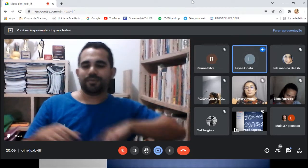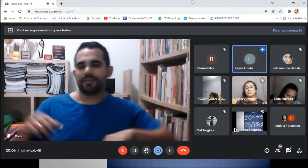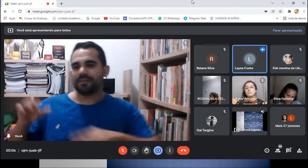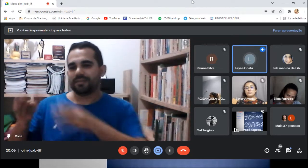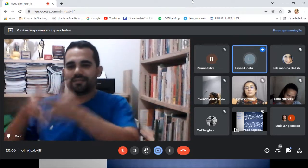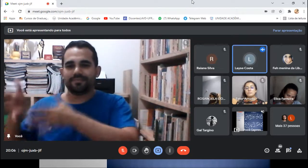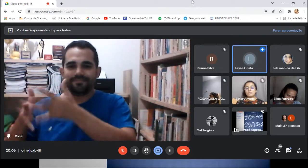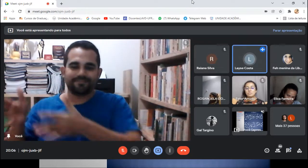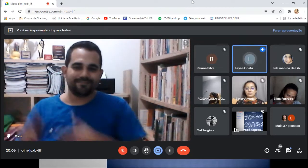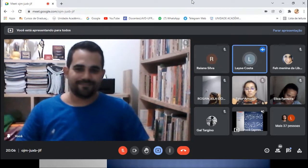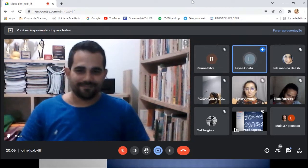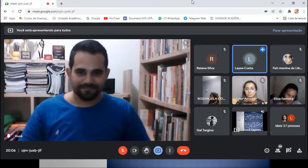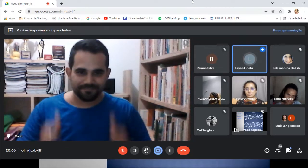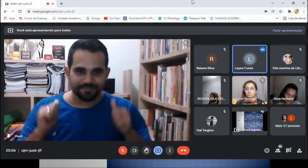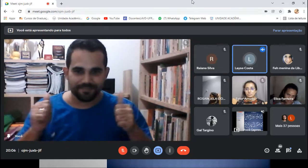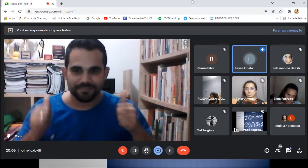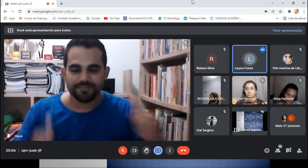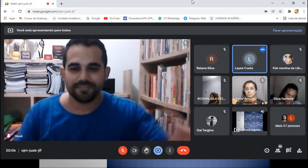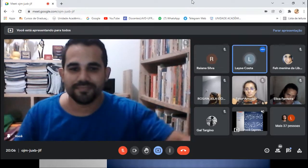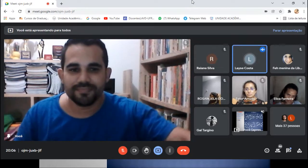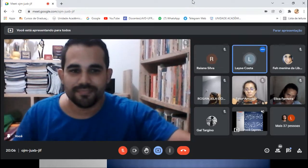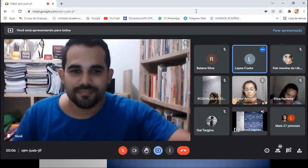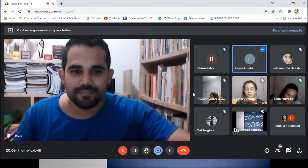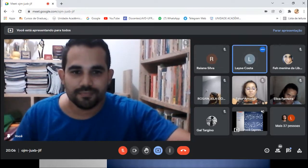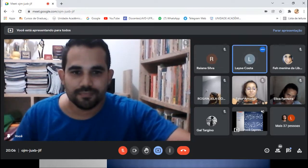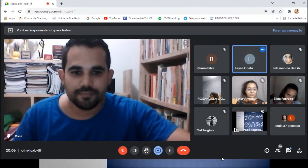língua portuguesa e a língua de sinais.